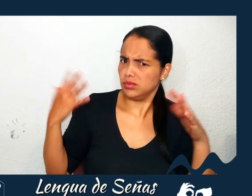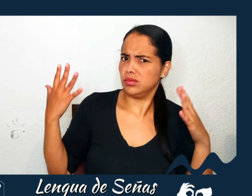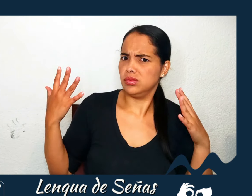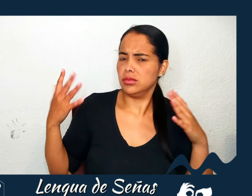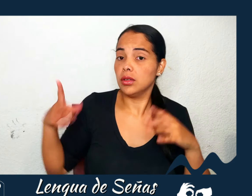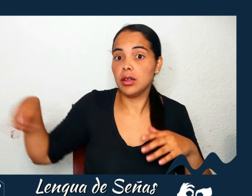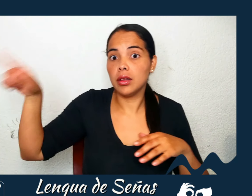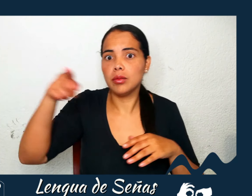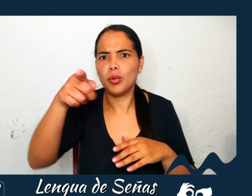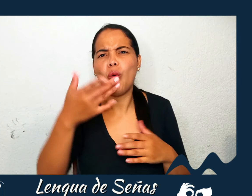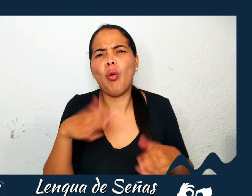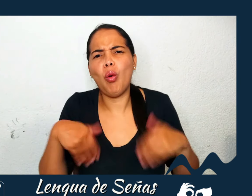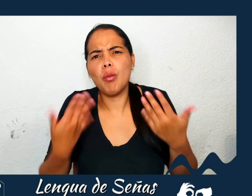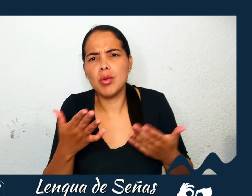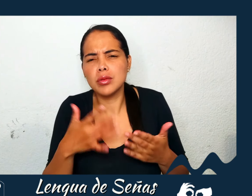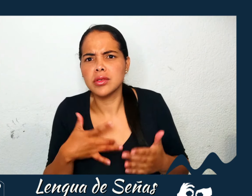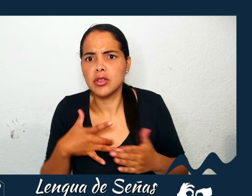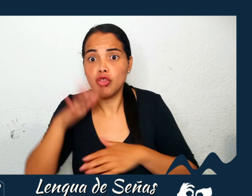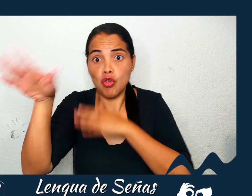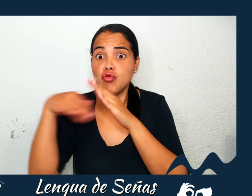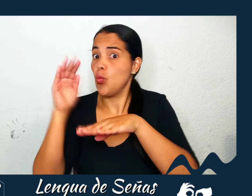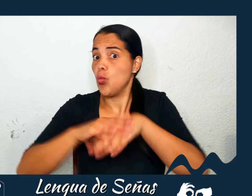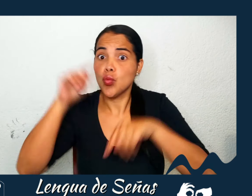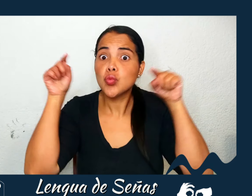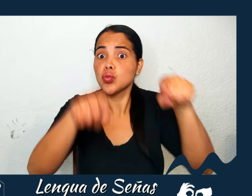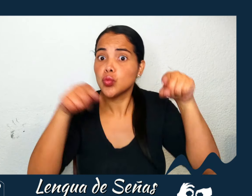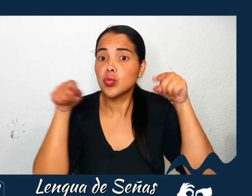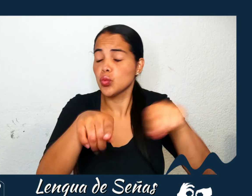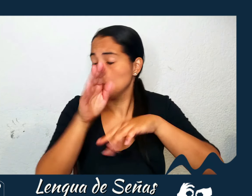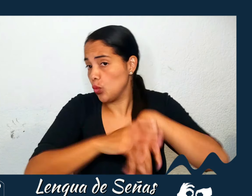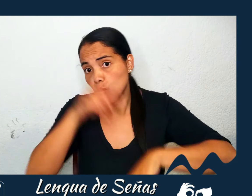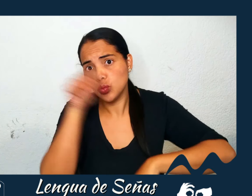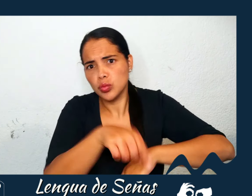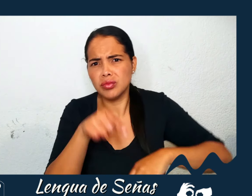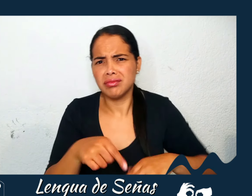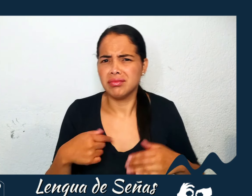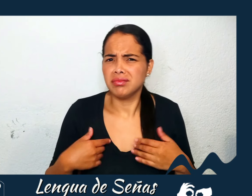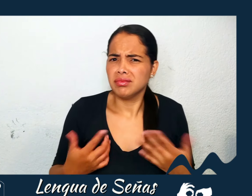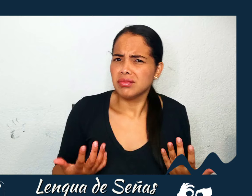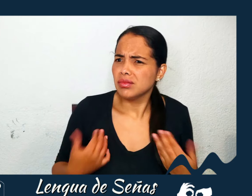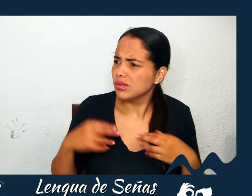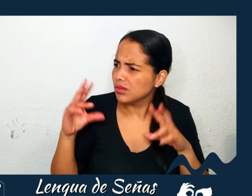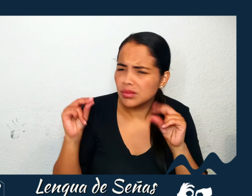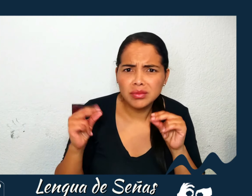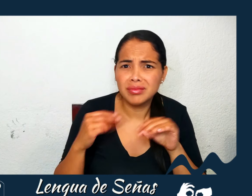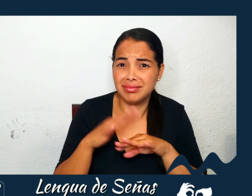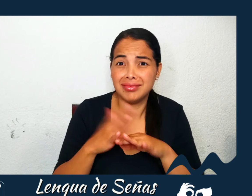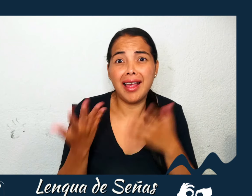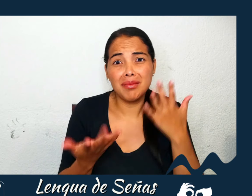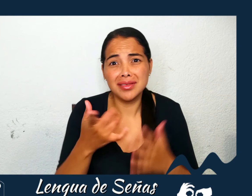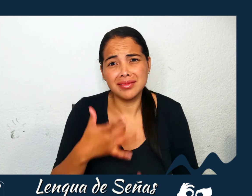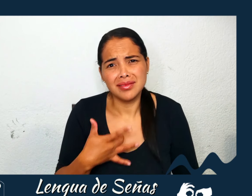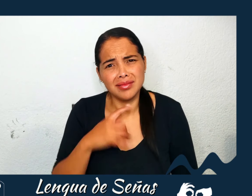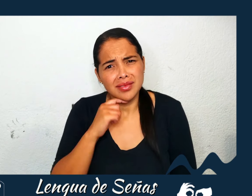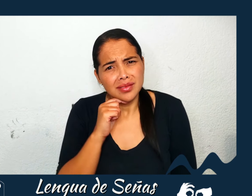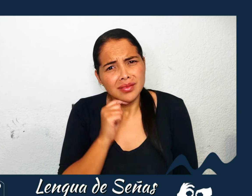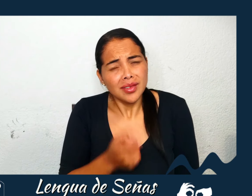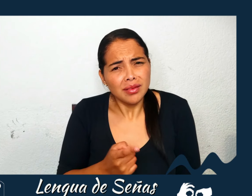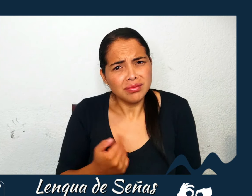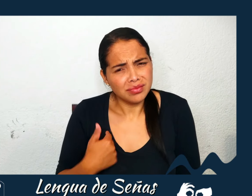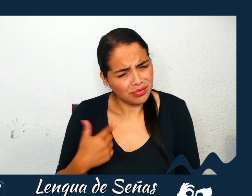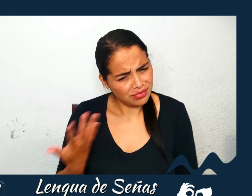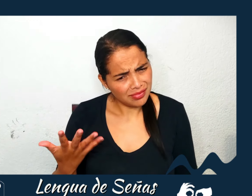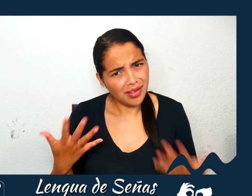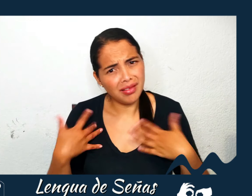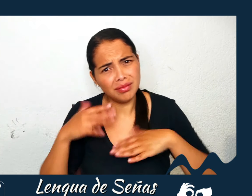hizo? Y en ese juicio o en esa acusación aún le trae perjuicio en contra suya. Qué horrible que es. Es uno